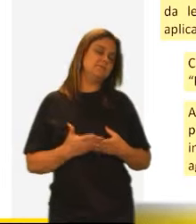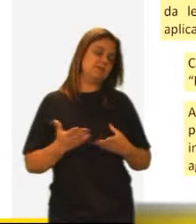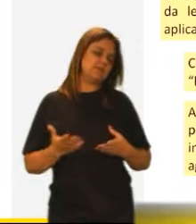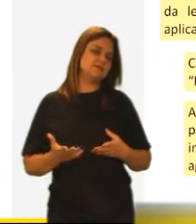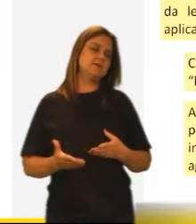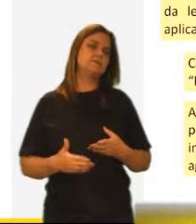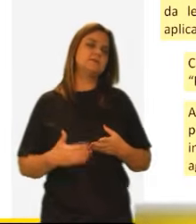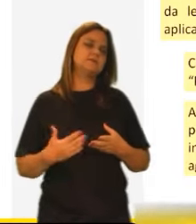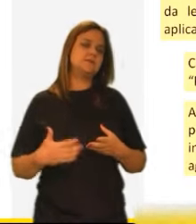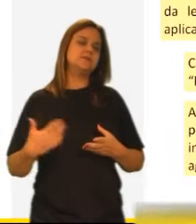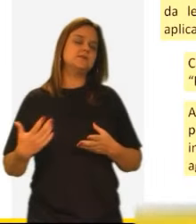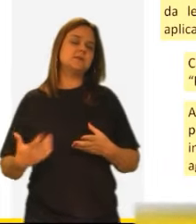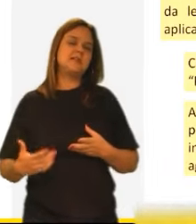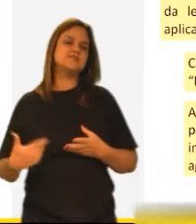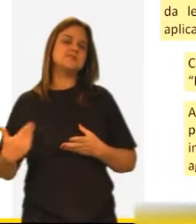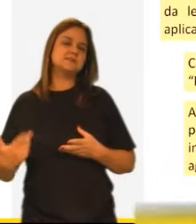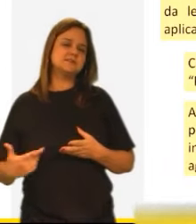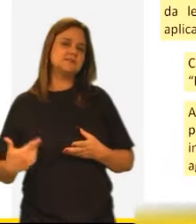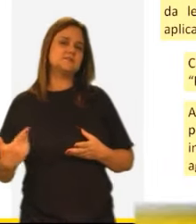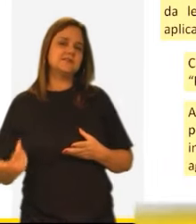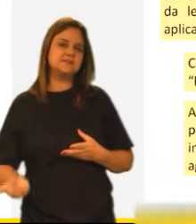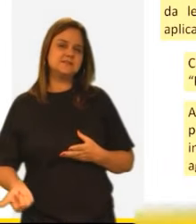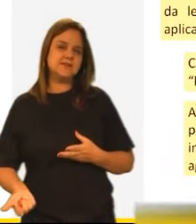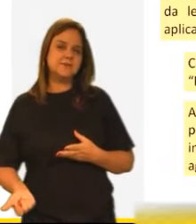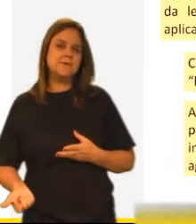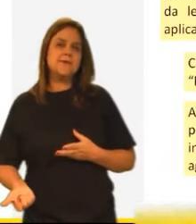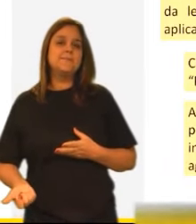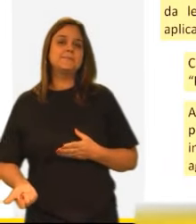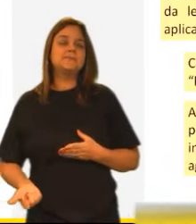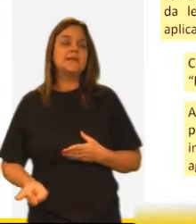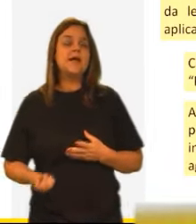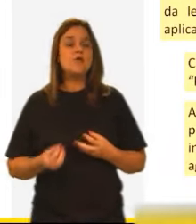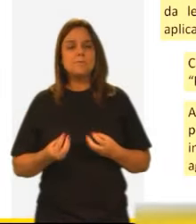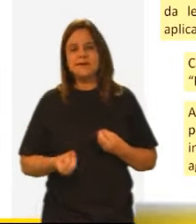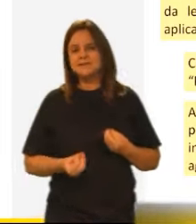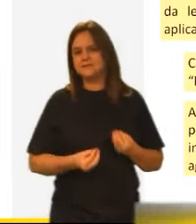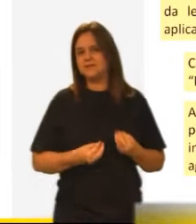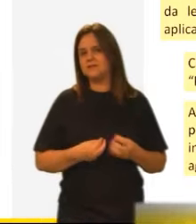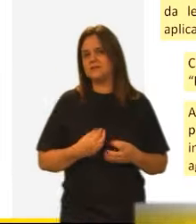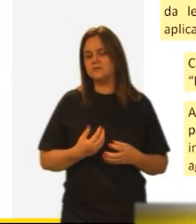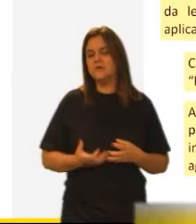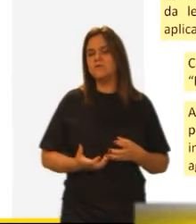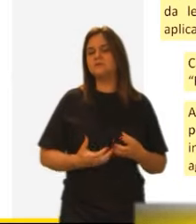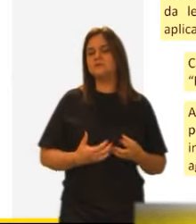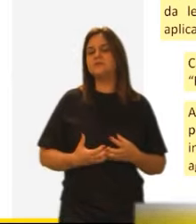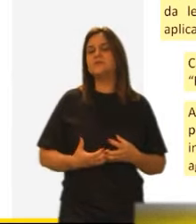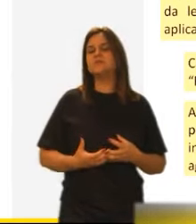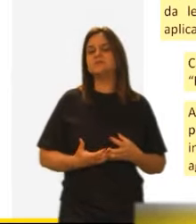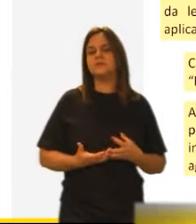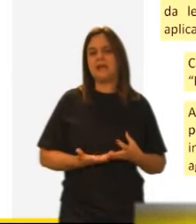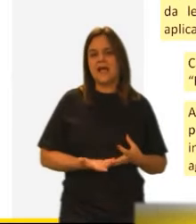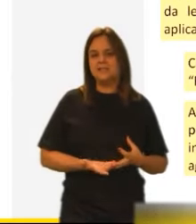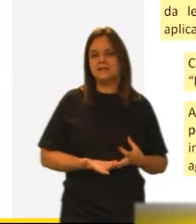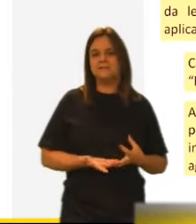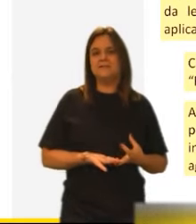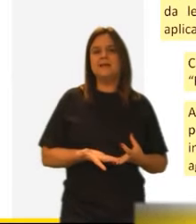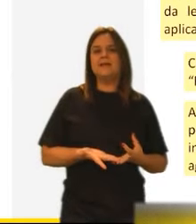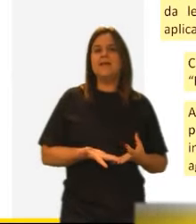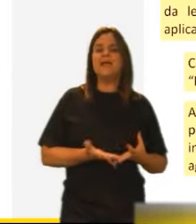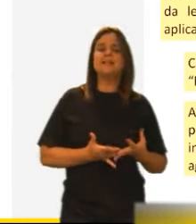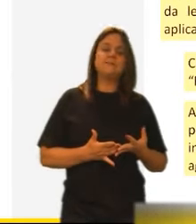anterioridade, melhor dizendo, princípio da anterioridade do exercício financeiro. E a cobrança, então, dessa nova contribuição